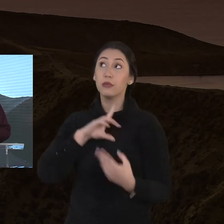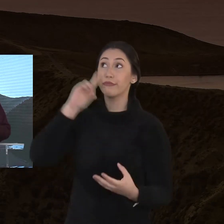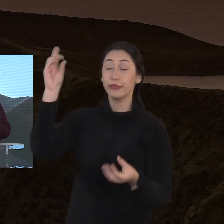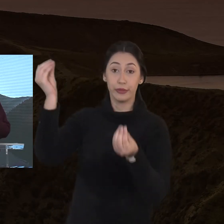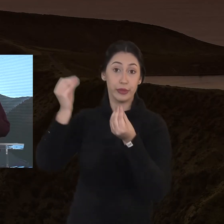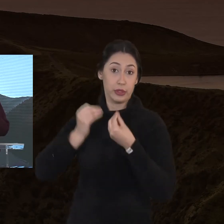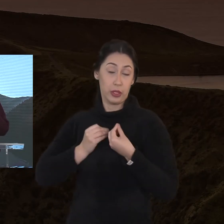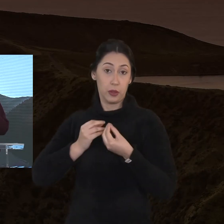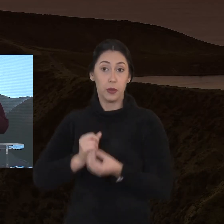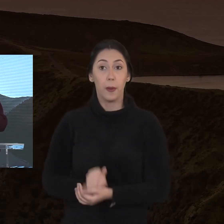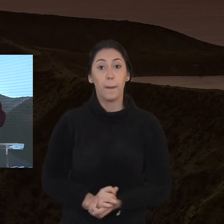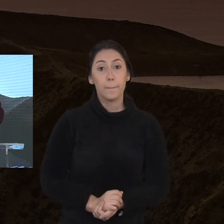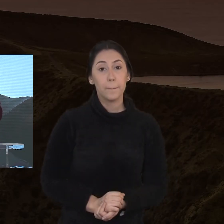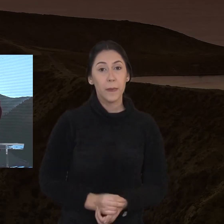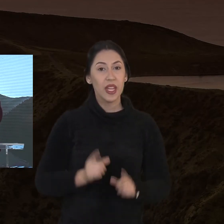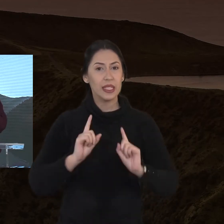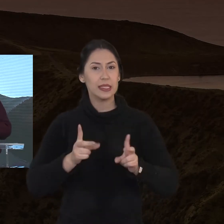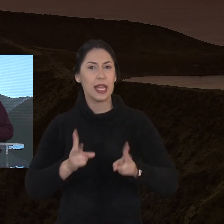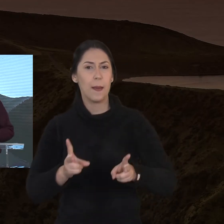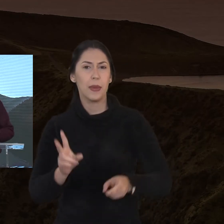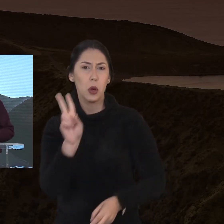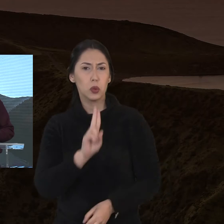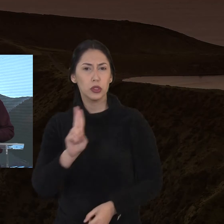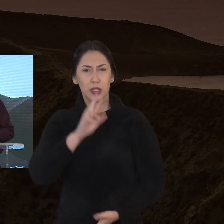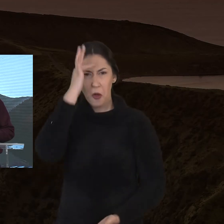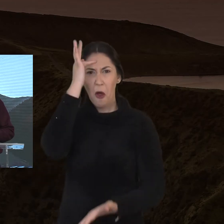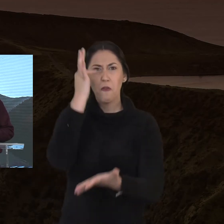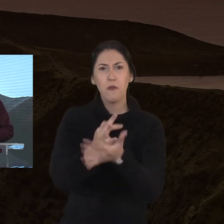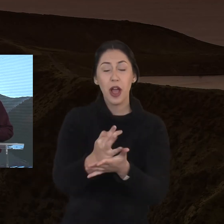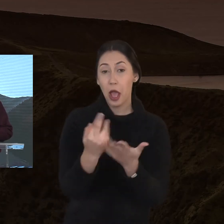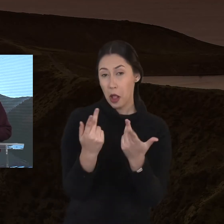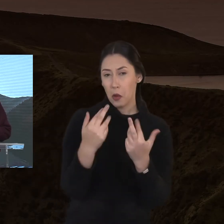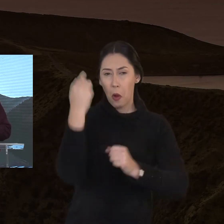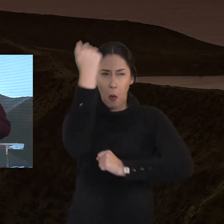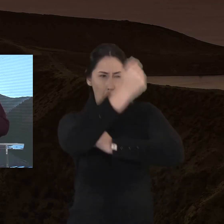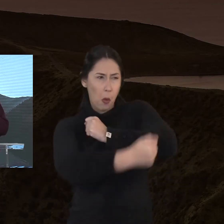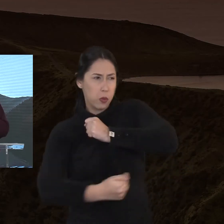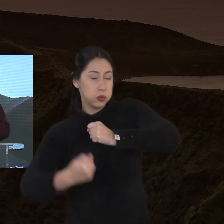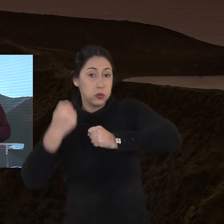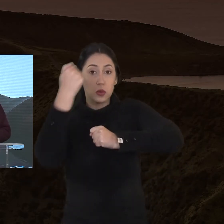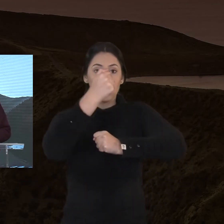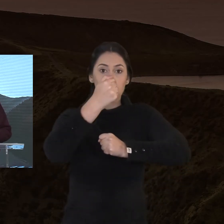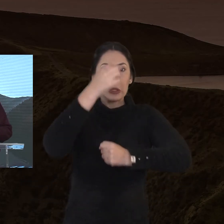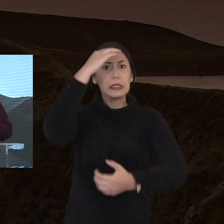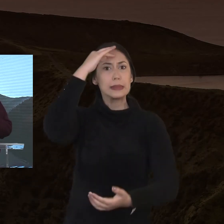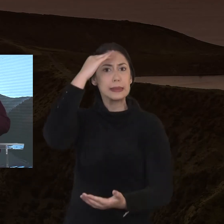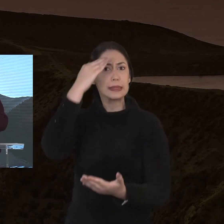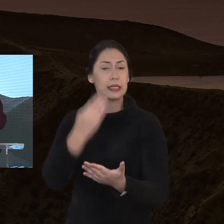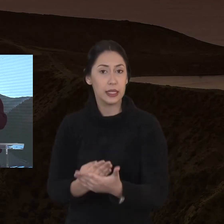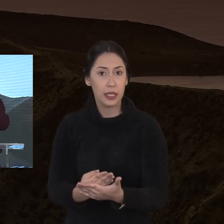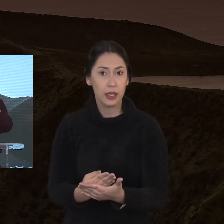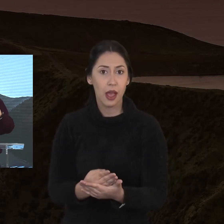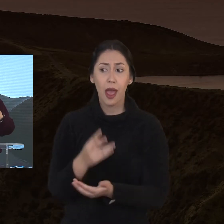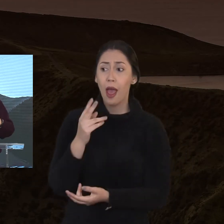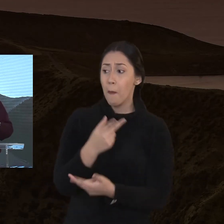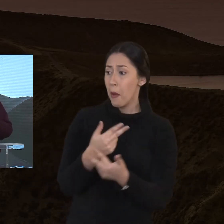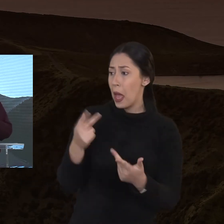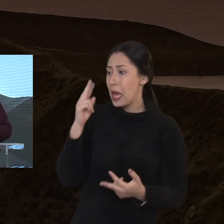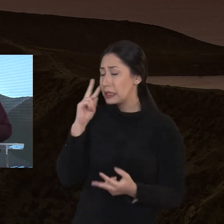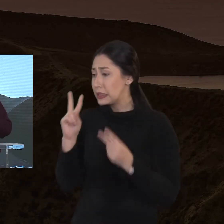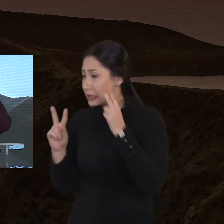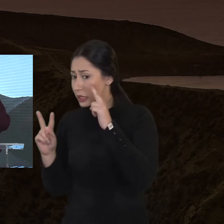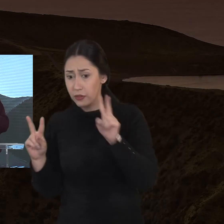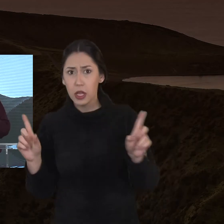deu embraçando sempre o escudo da fé a não ter dúvidas crer andar não pelo que vemos